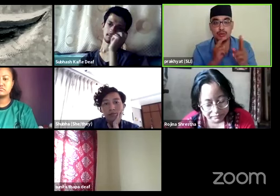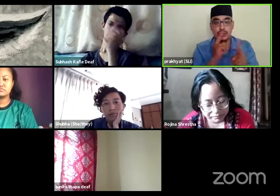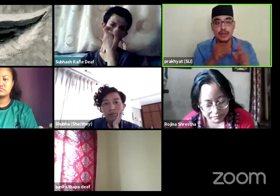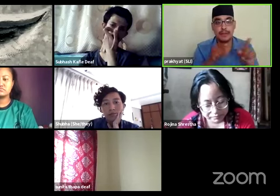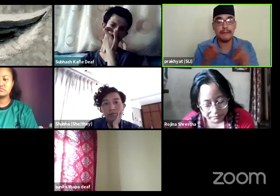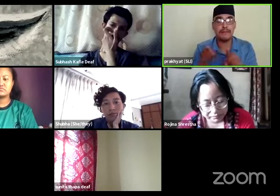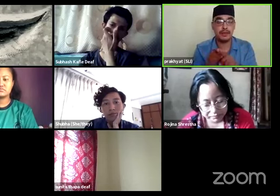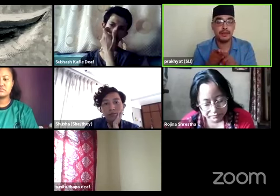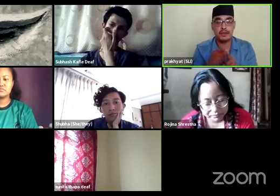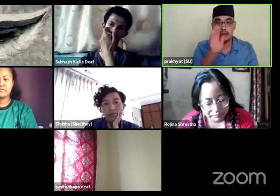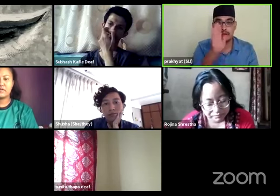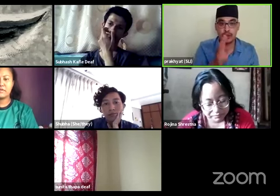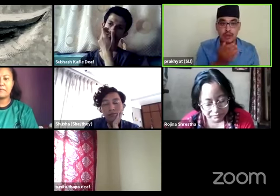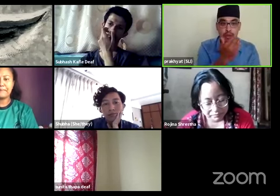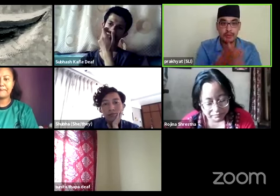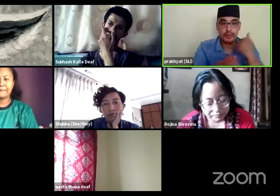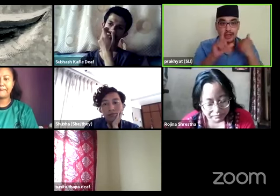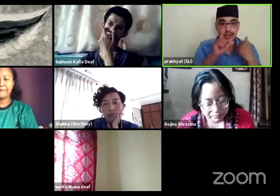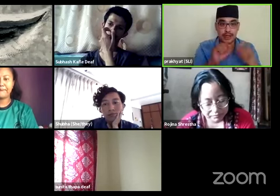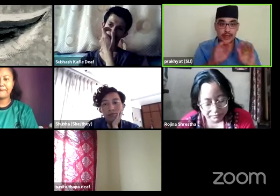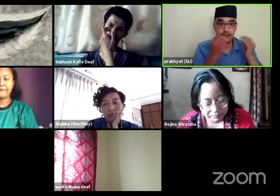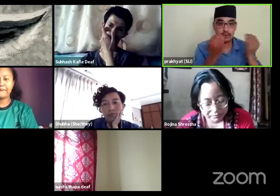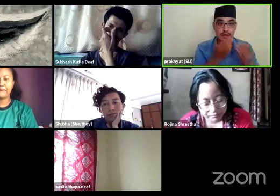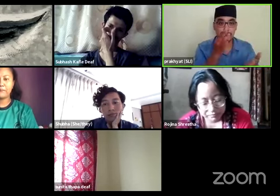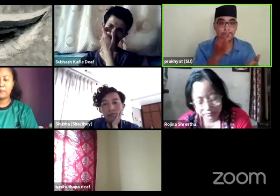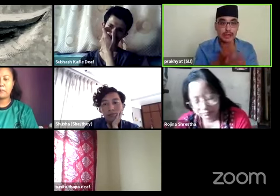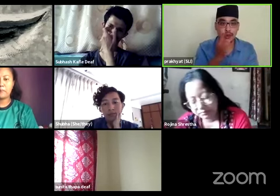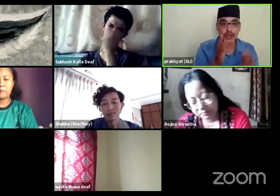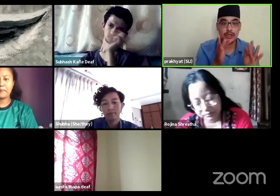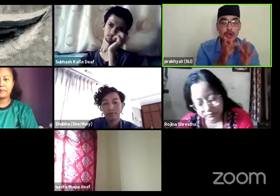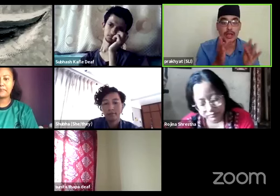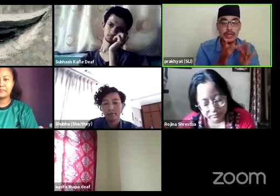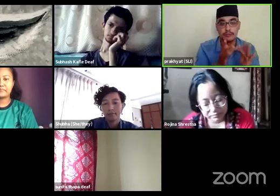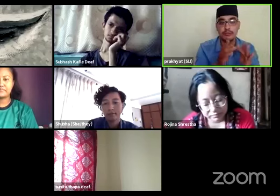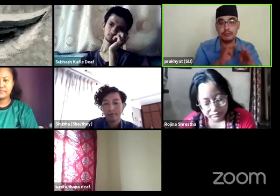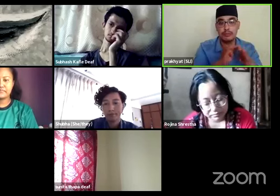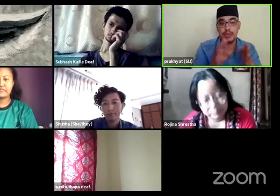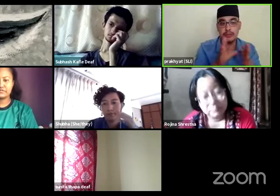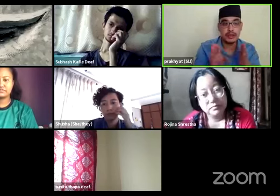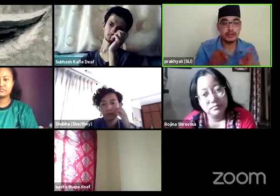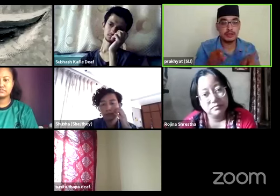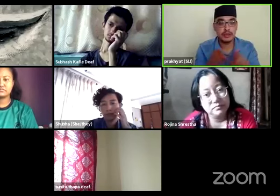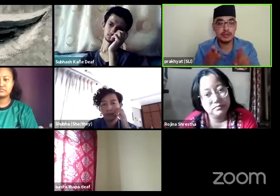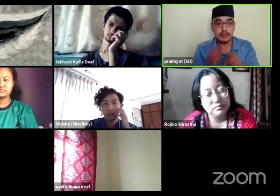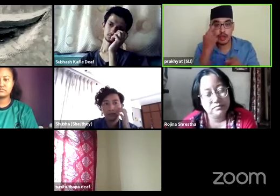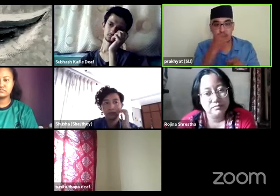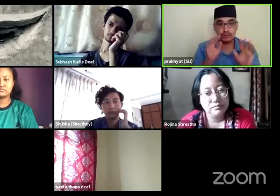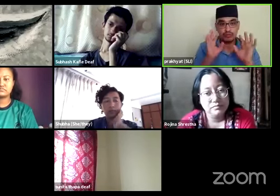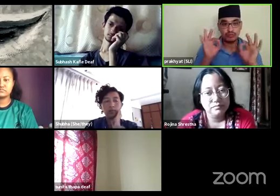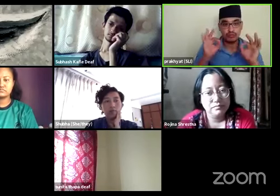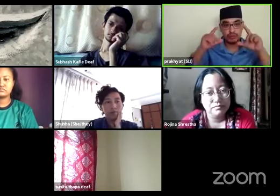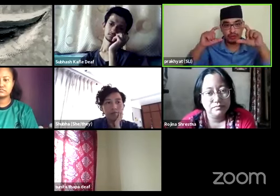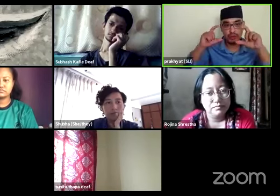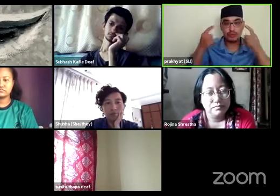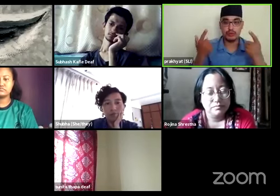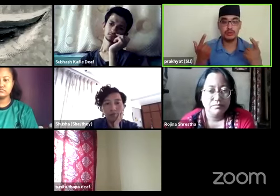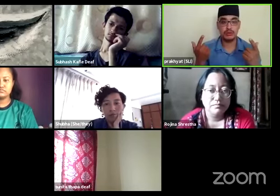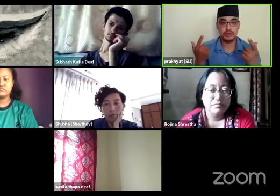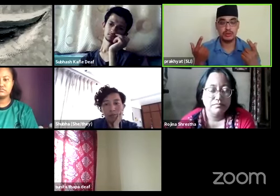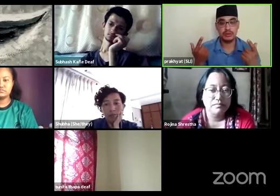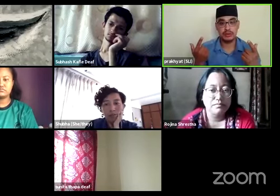चाहिँ अपाङ्गता कम्युनिटीमा मात्र होइन अनलाइन इन जेनरलमा चाहिँ चिटिक्क परेको पिक्चर्सहरू होइन